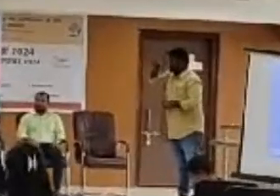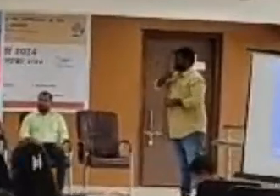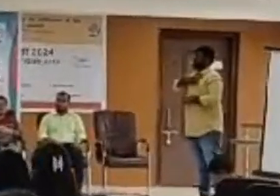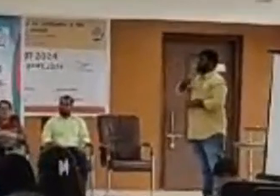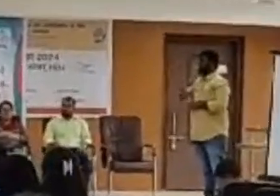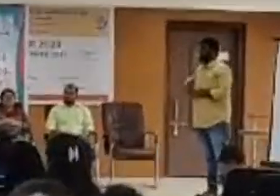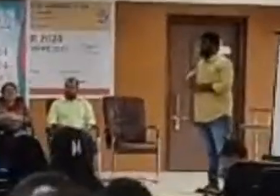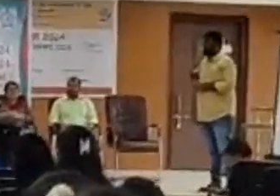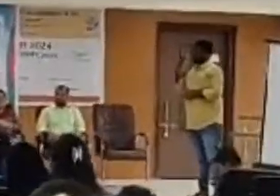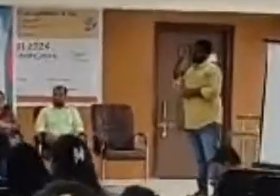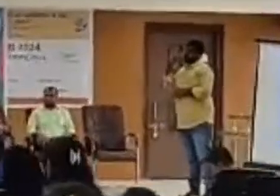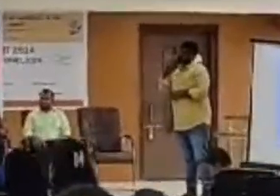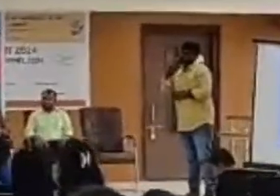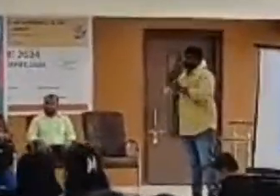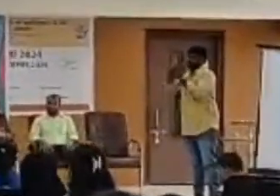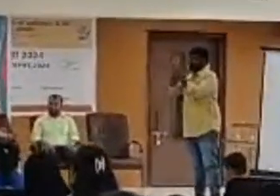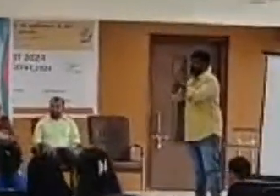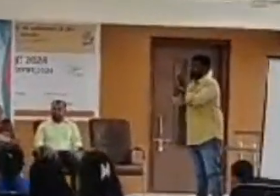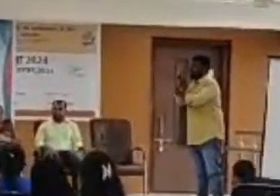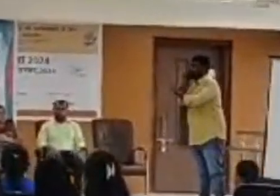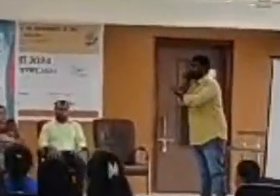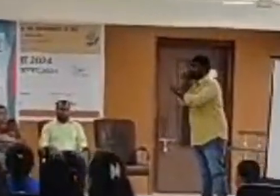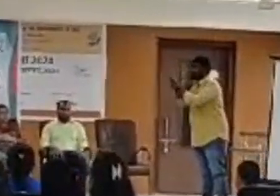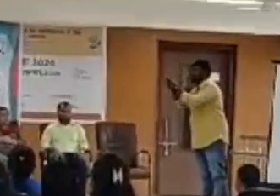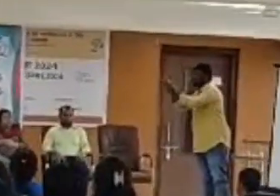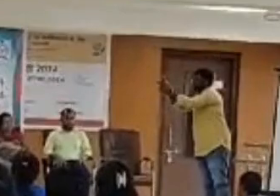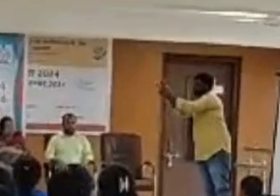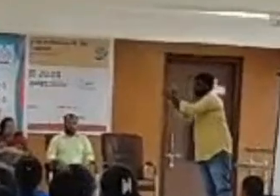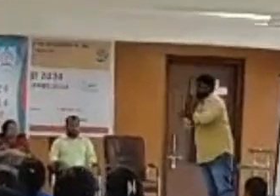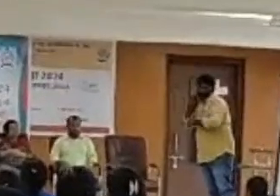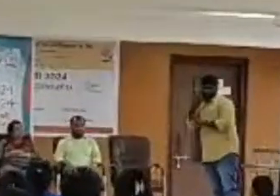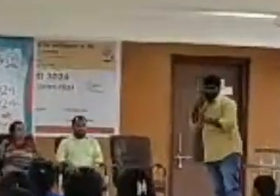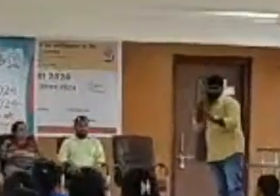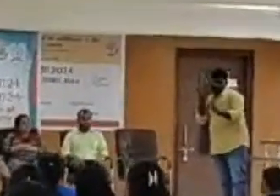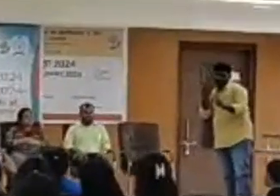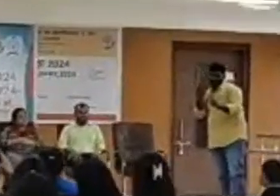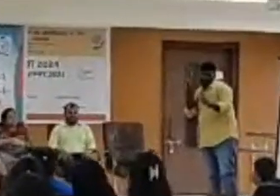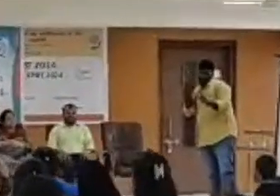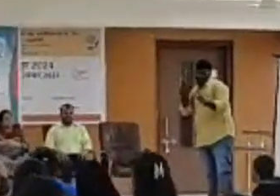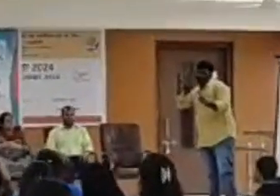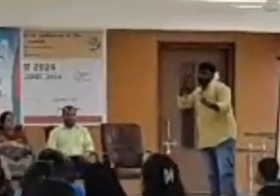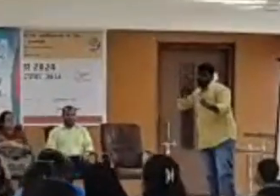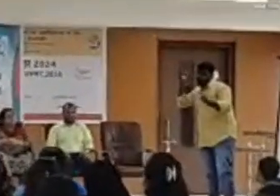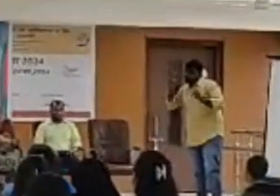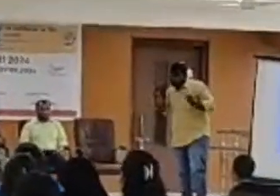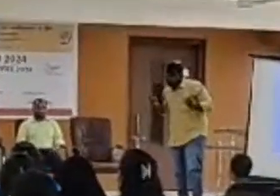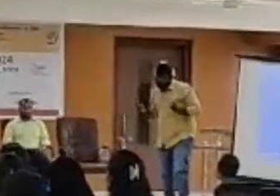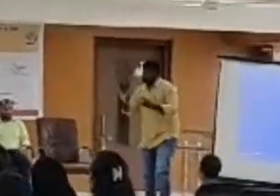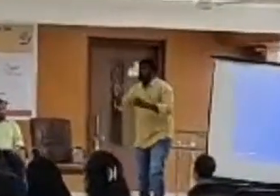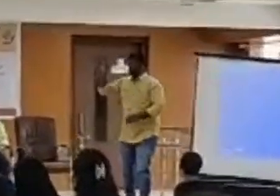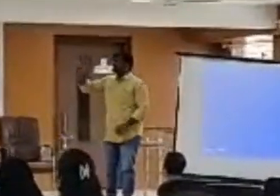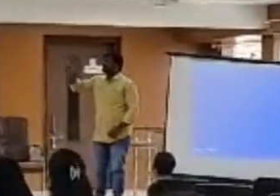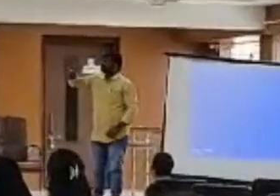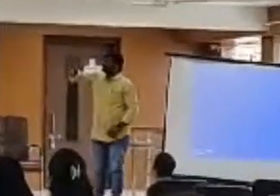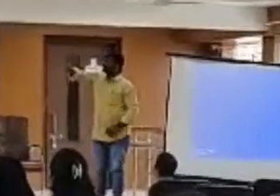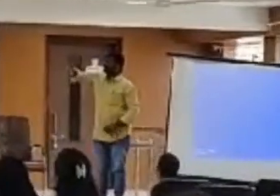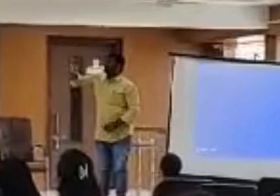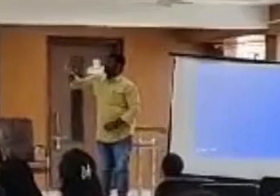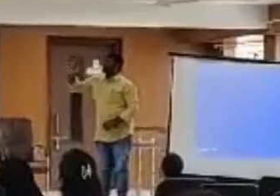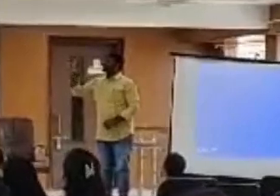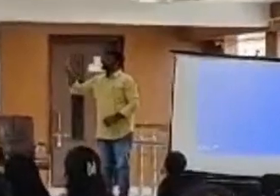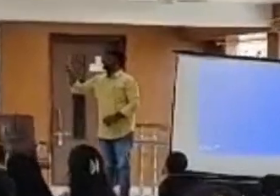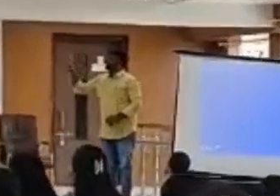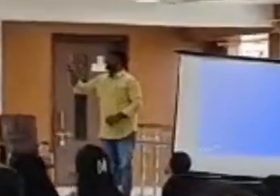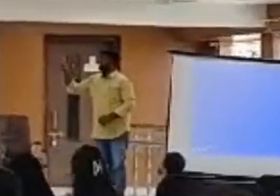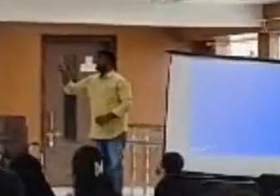ಅವ್ರು ಮಾತಾಡ್ತಾರೆ, ಏನು ವ್ಯರ್ಥ ಅಂತ ಕೇಳ್ತಾರೆ. ಕನ್ನಡ, ಹಿಂದಿ, ತೆಲುಗು, ಬೇರೆ ಬೇರೆ ಲ್ಯಾಂಗ್ವೇಜಲ್ಲೆಲ್ಲ ಮಾತಾಡ್ತಾರೆ. ನಾವು ಡೆಫ್ ನೋಡಿ ಸ್ಟಾರ್ಟ್